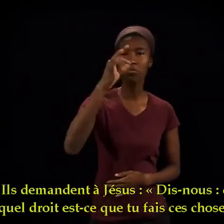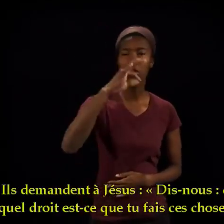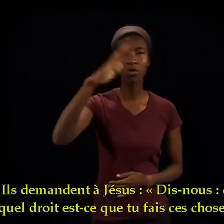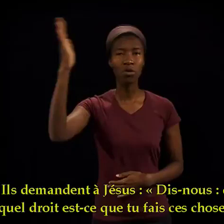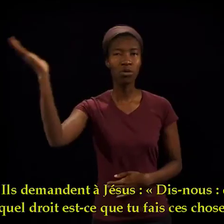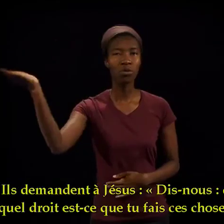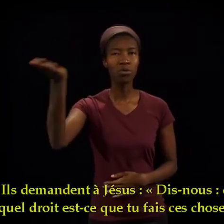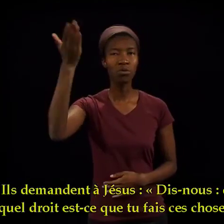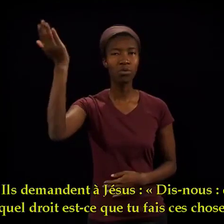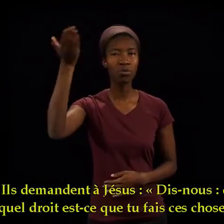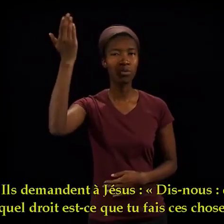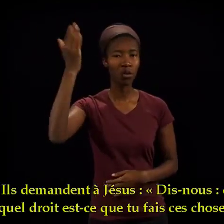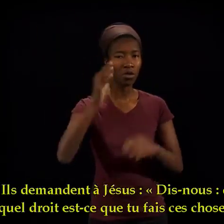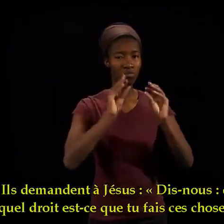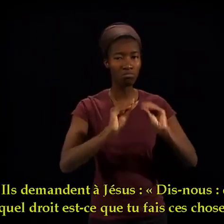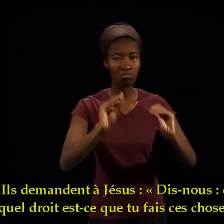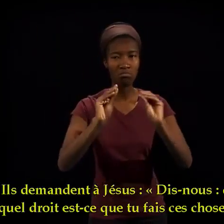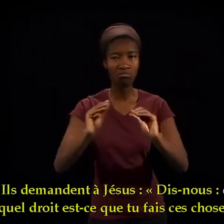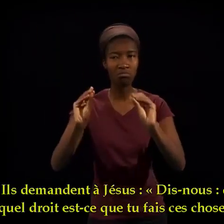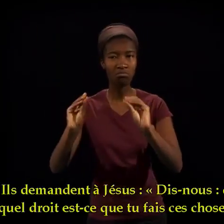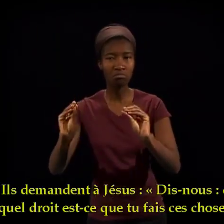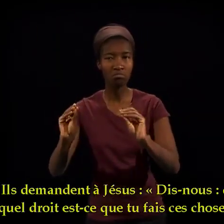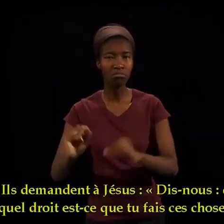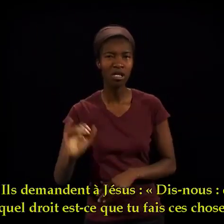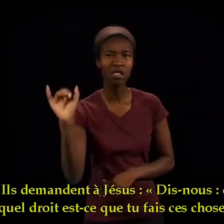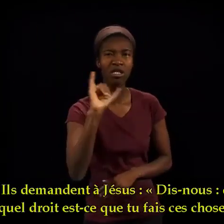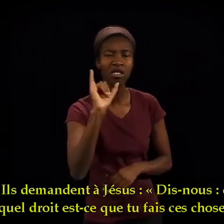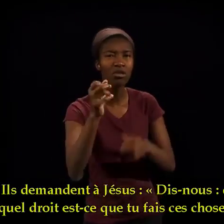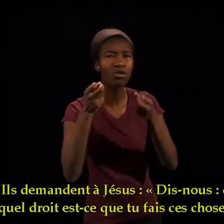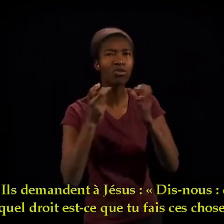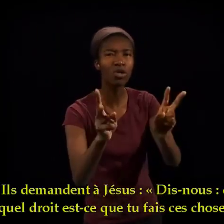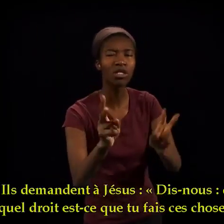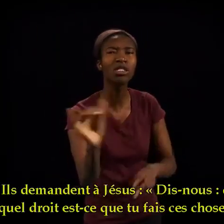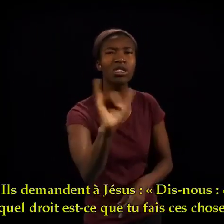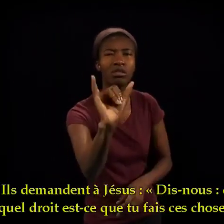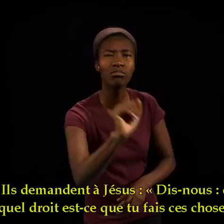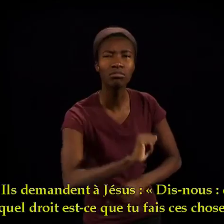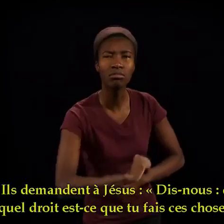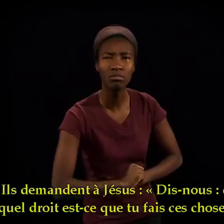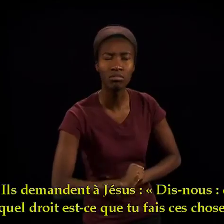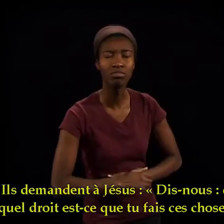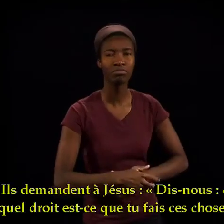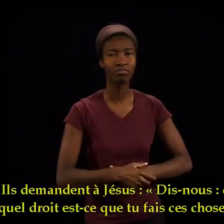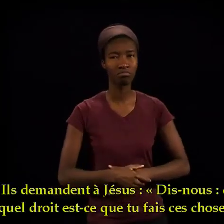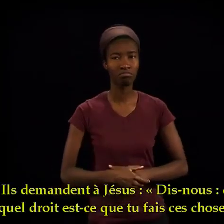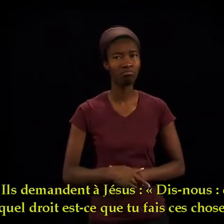Ils demandent à Jésus, « Dis-nous, de quel droit est-ce que tu fais ces choses ? »